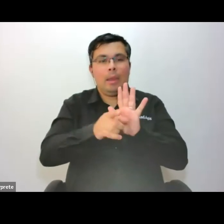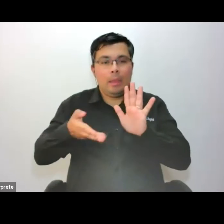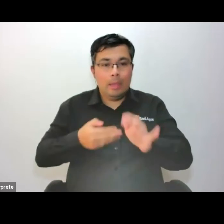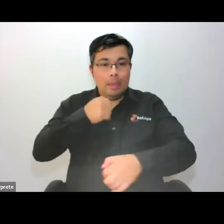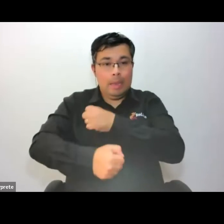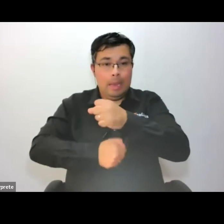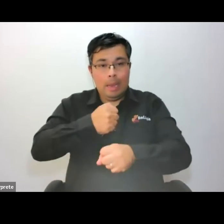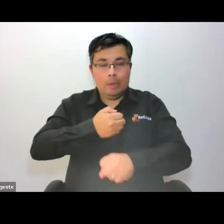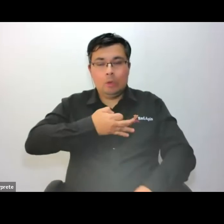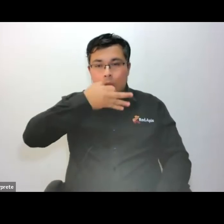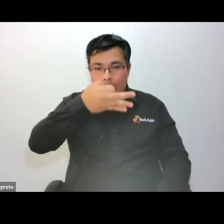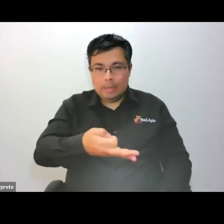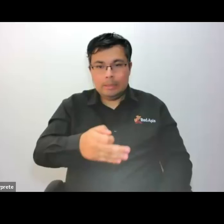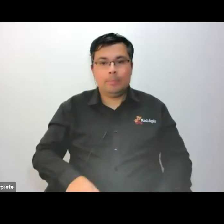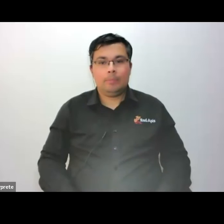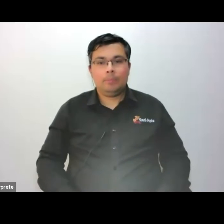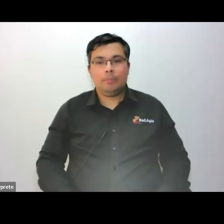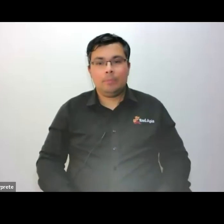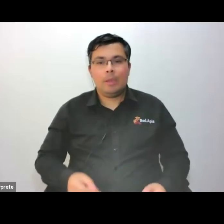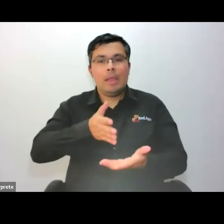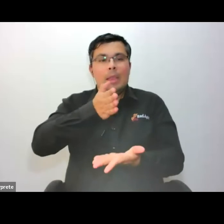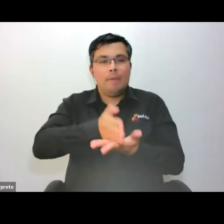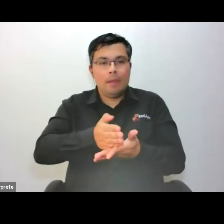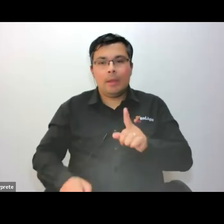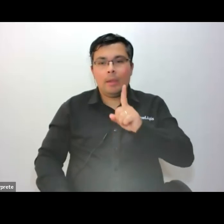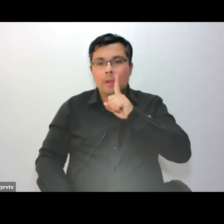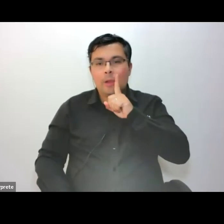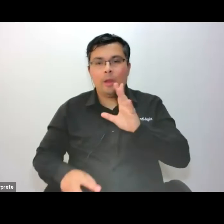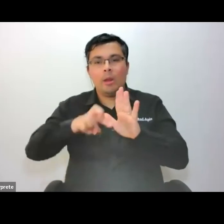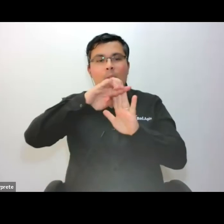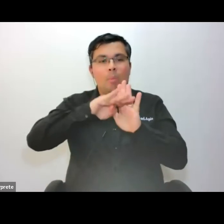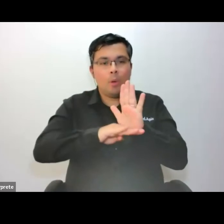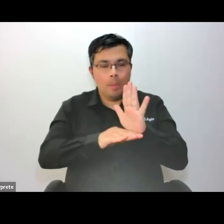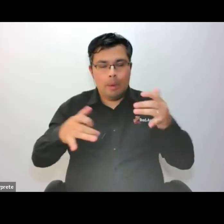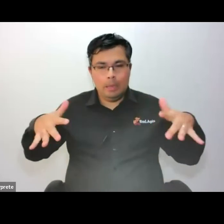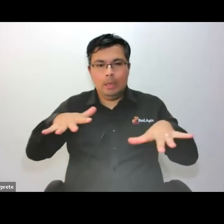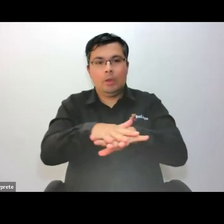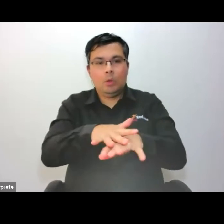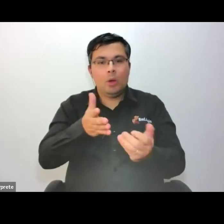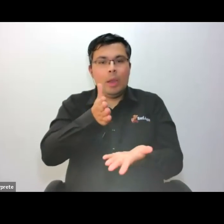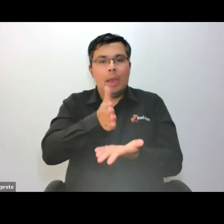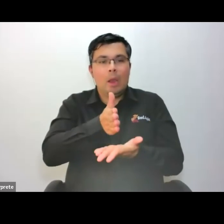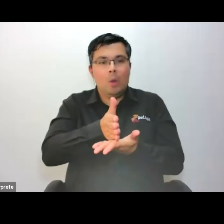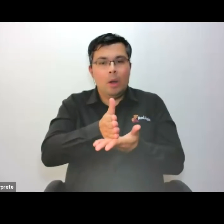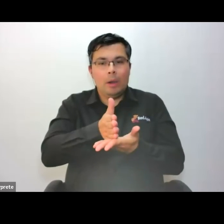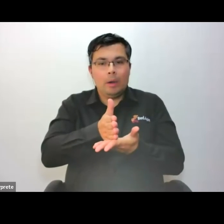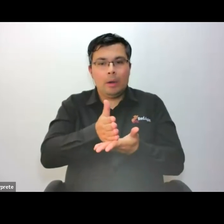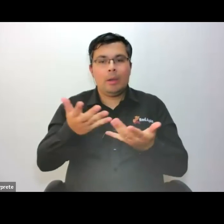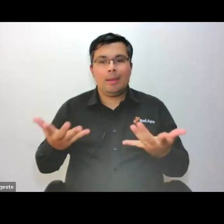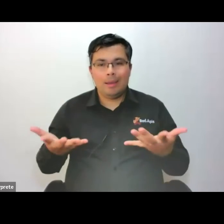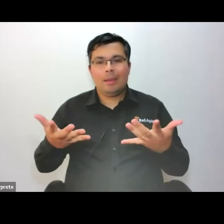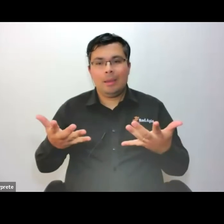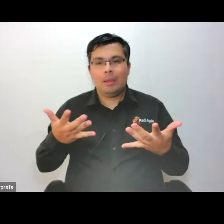establece el deber de contar con programas de integración escolar, de inclusión escolar, y,